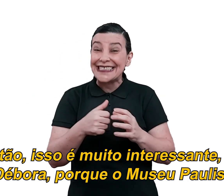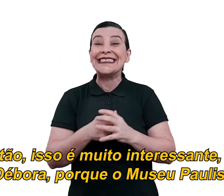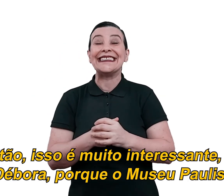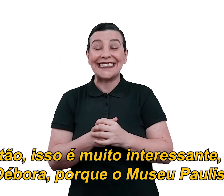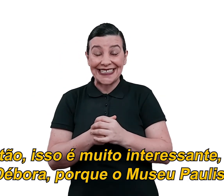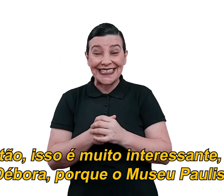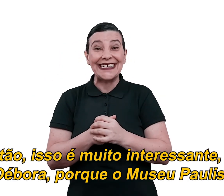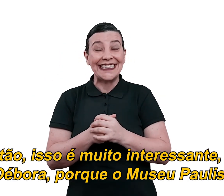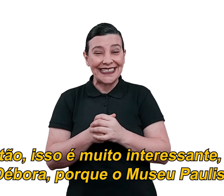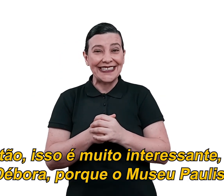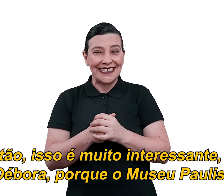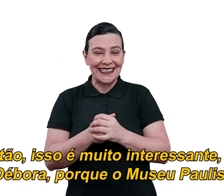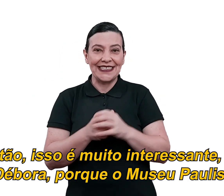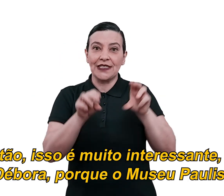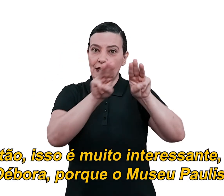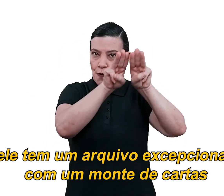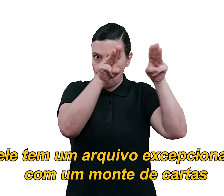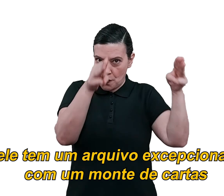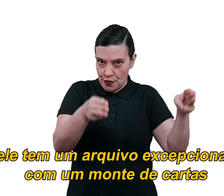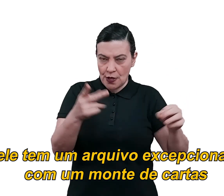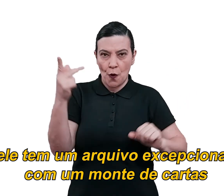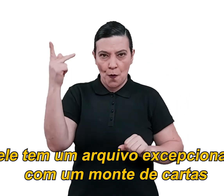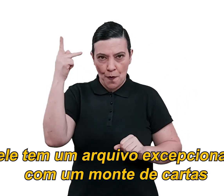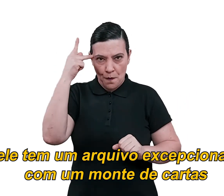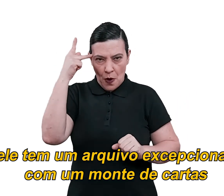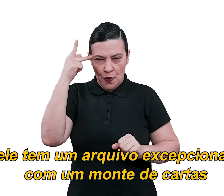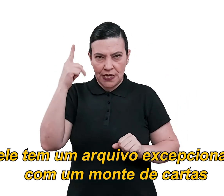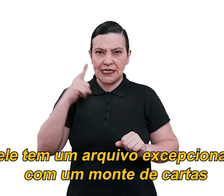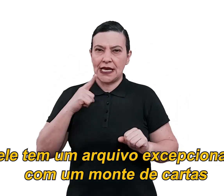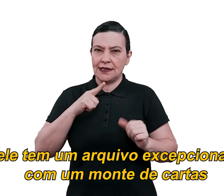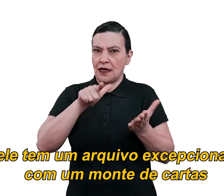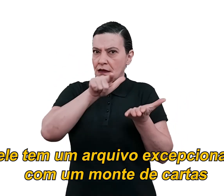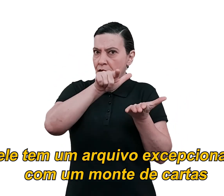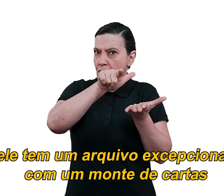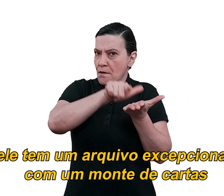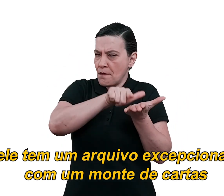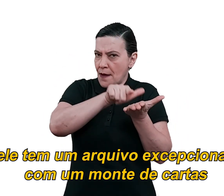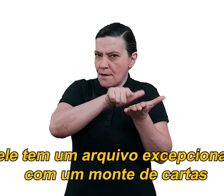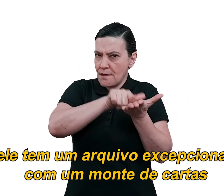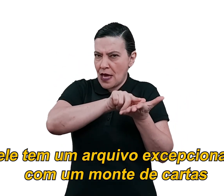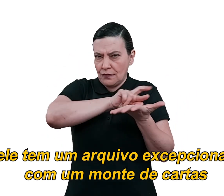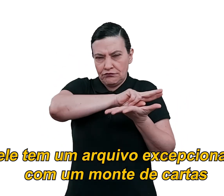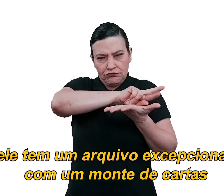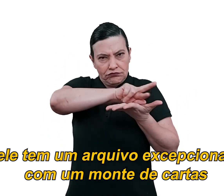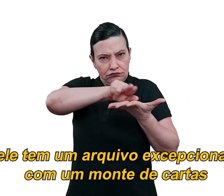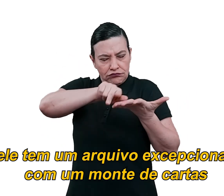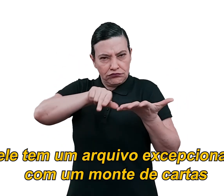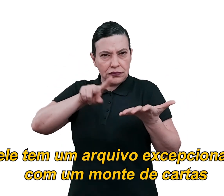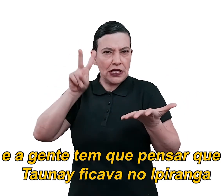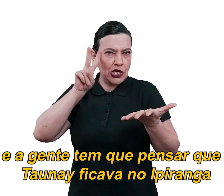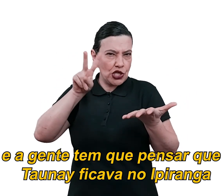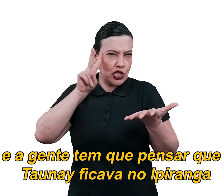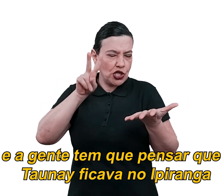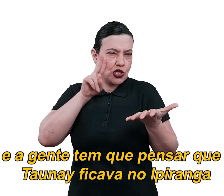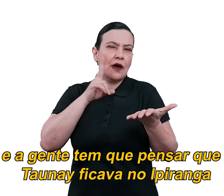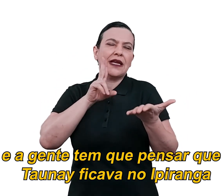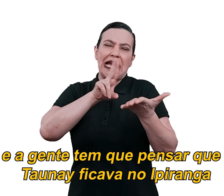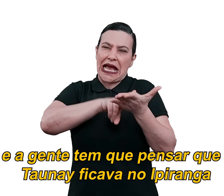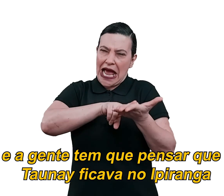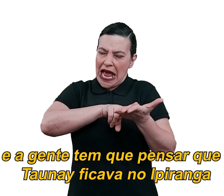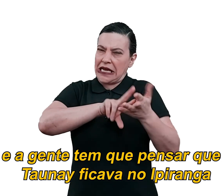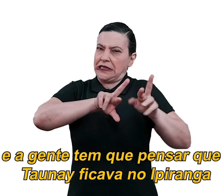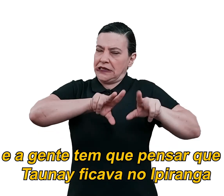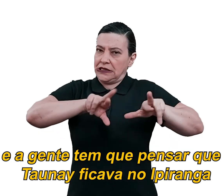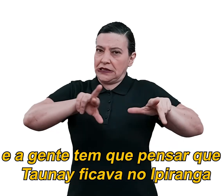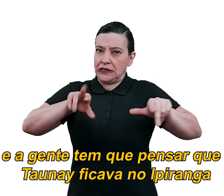Porque o arquivo, o Museu Paulista, ele tem um arquivo excepcional, né, com um monte de cartas, e a gente tem que